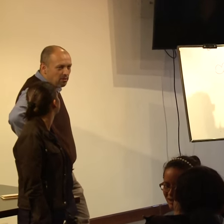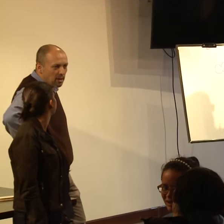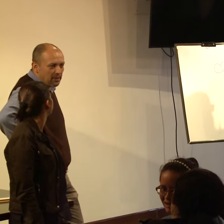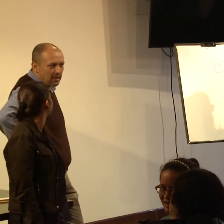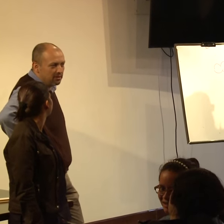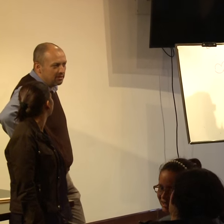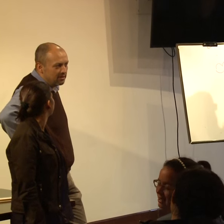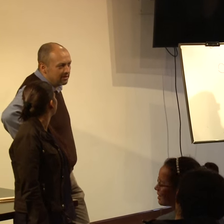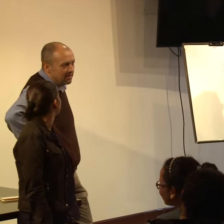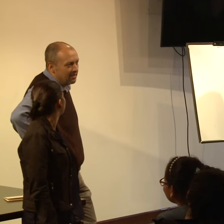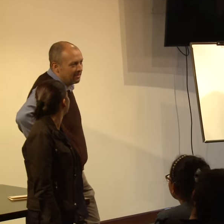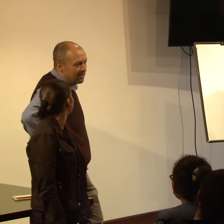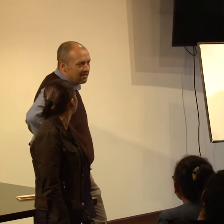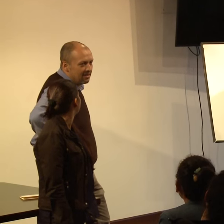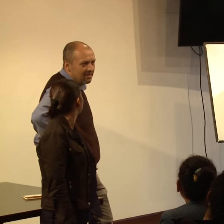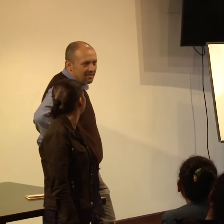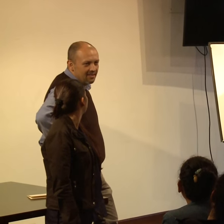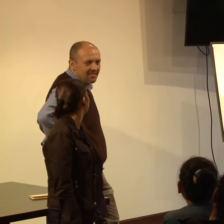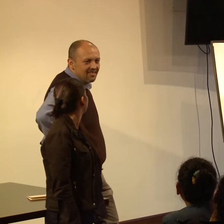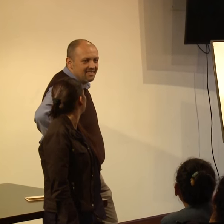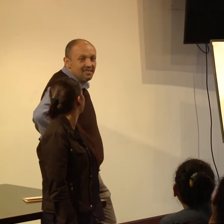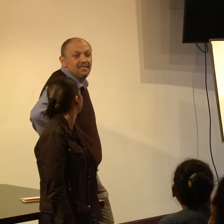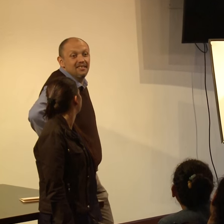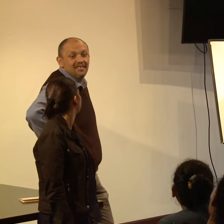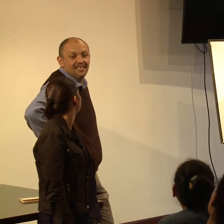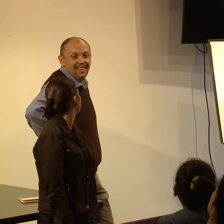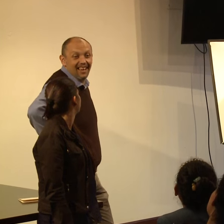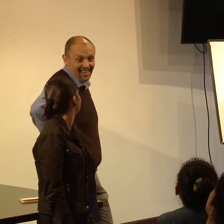¿Está dibujando o está pintando?